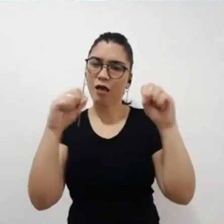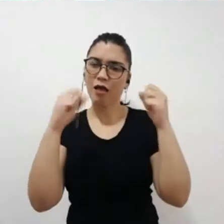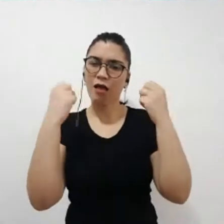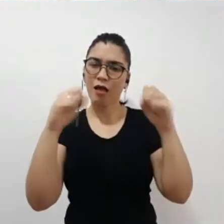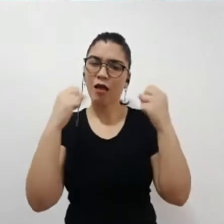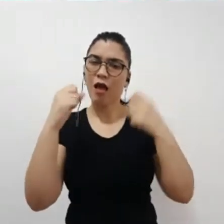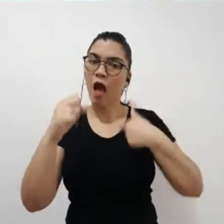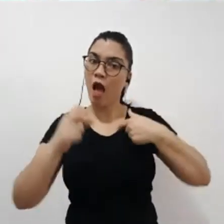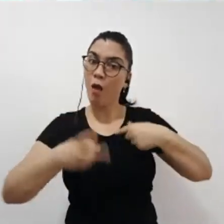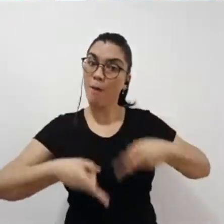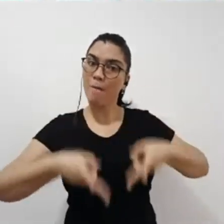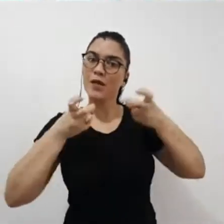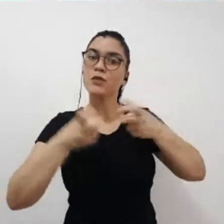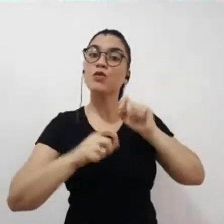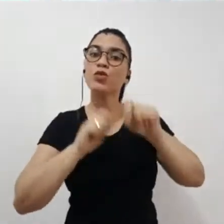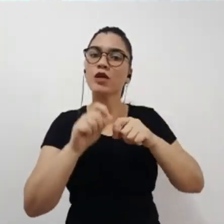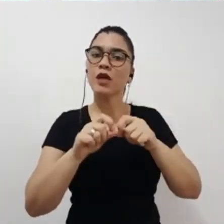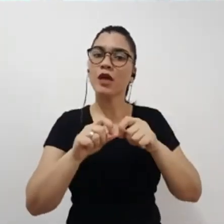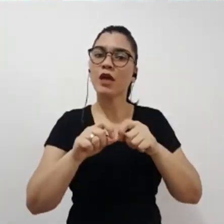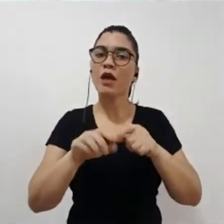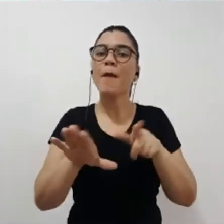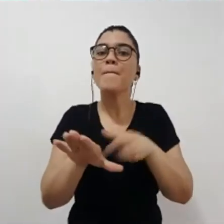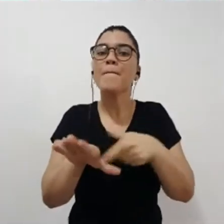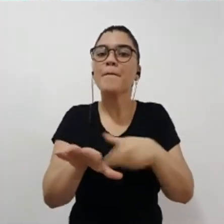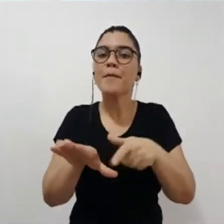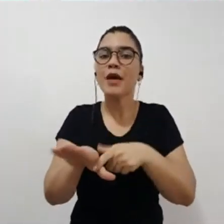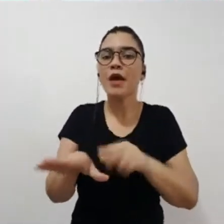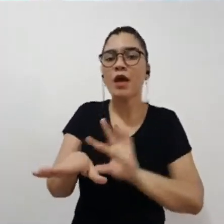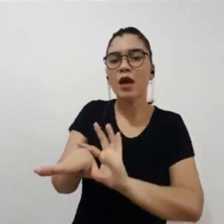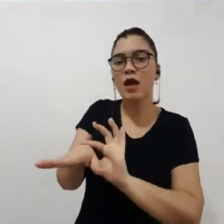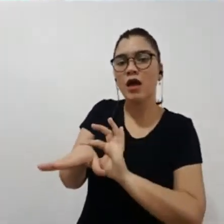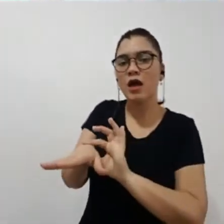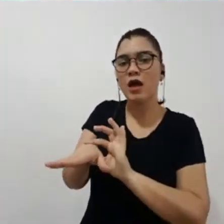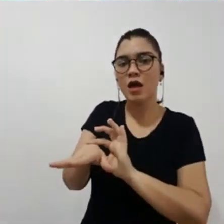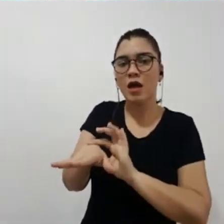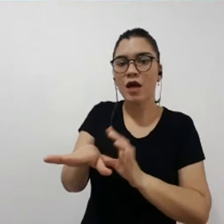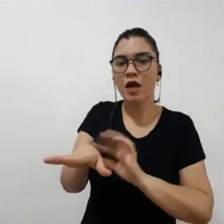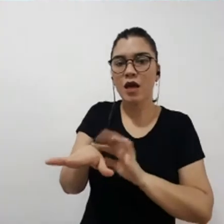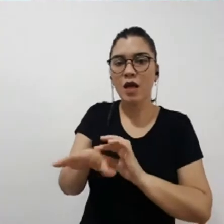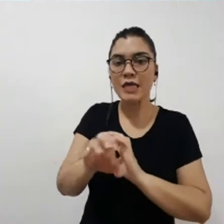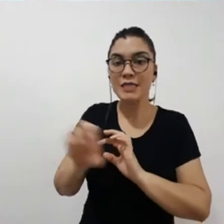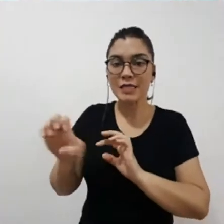calcanhar do lado esquerdo, em determinados momentos, ele dói.